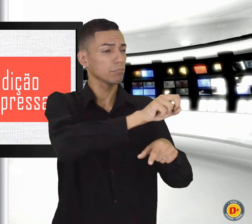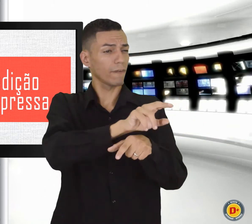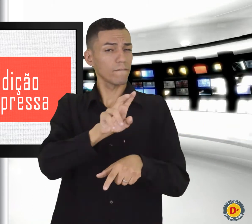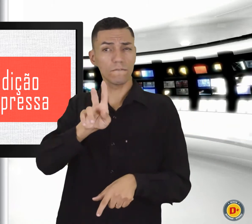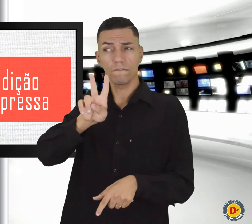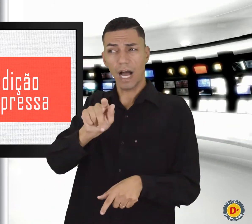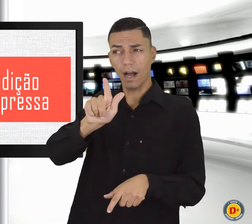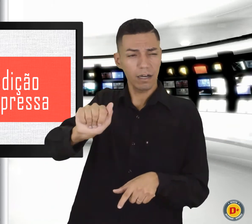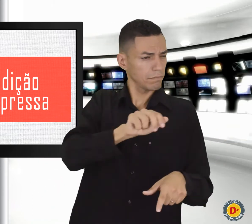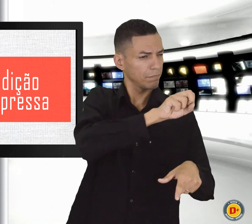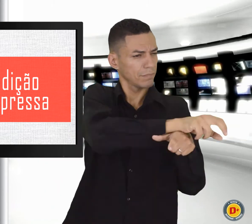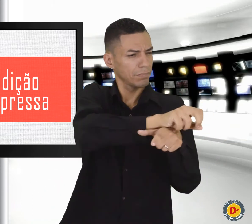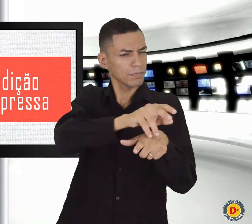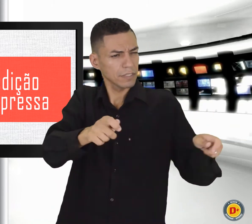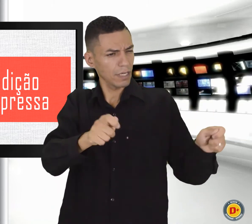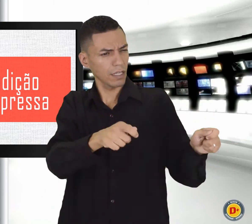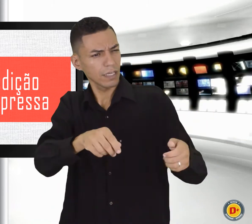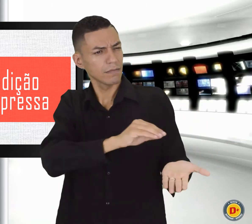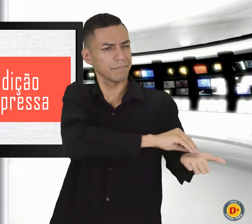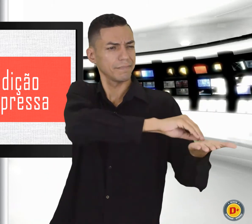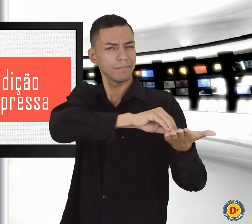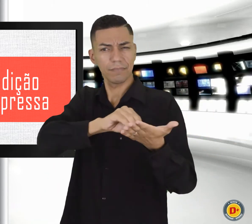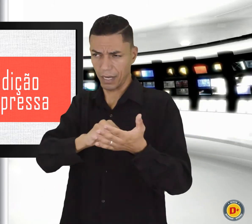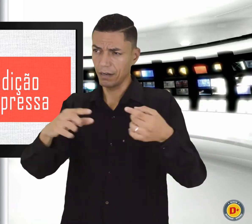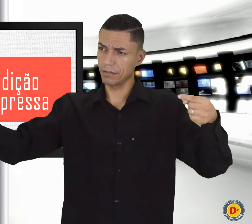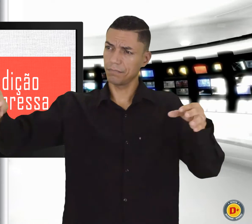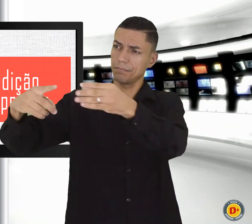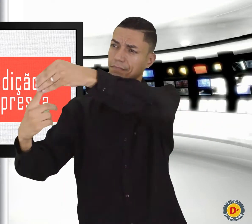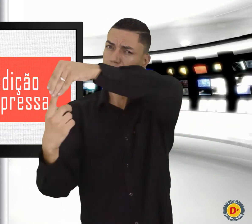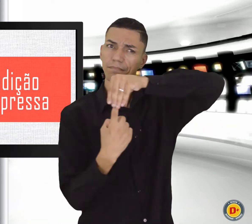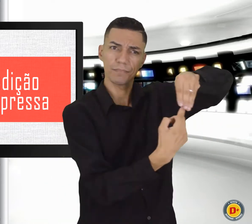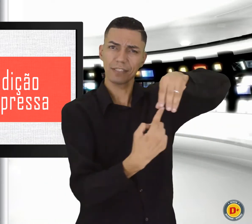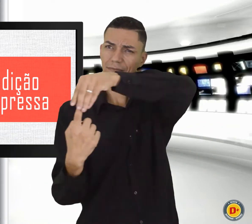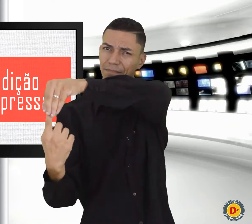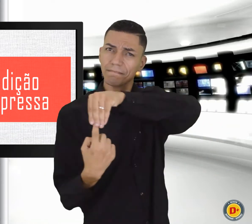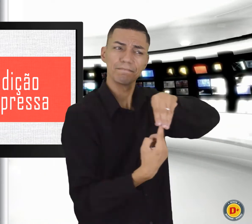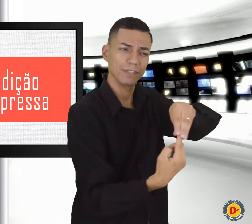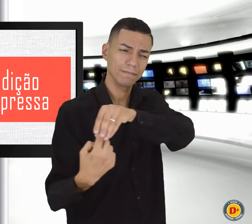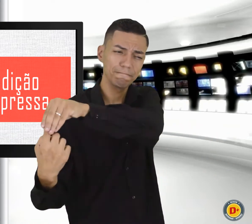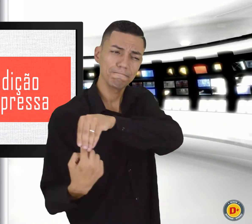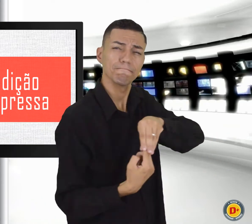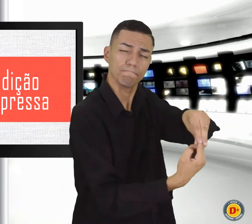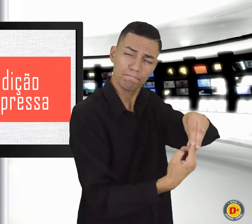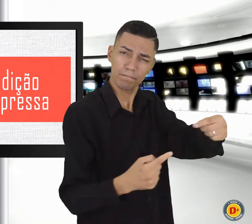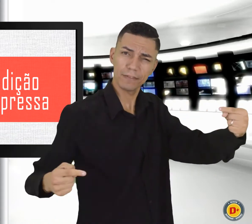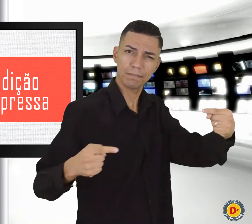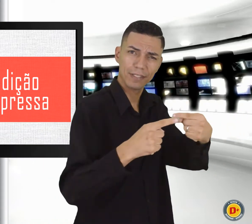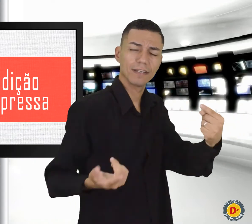mais além. A tecnologia busca descobrir vagas em potencial, isto é, vagas